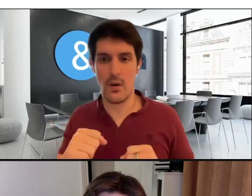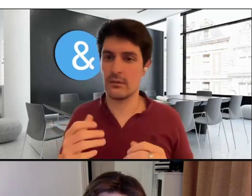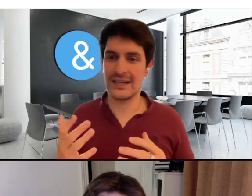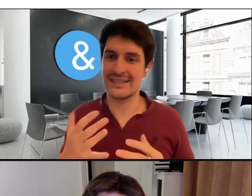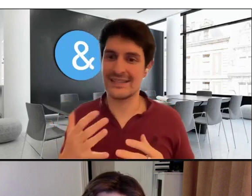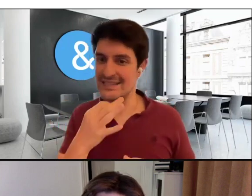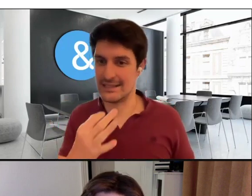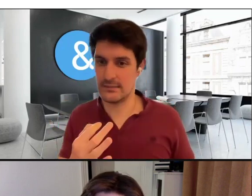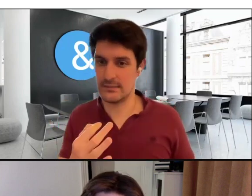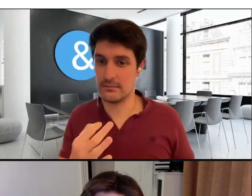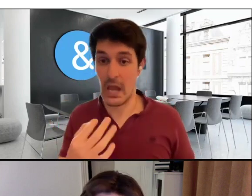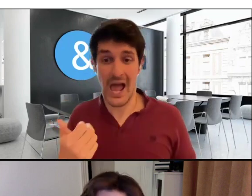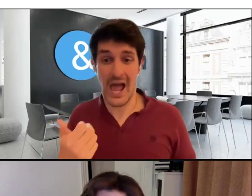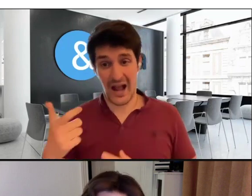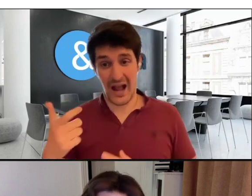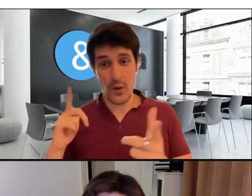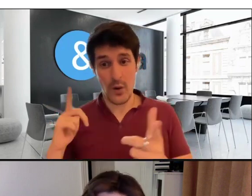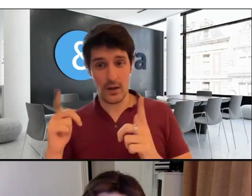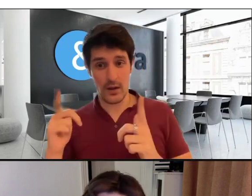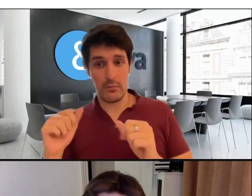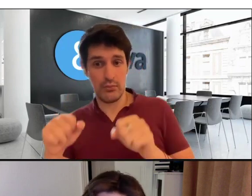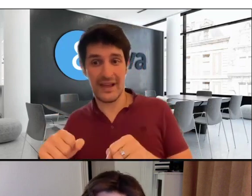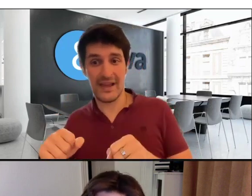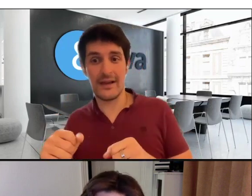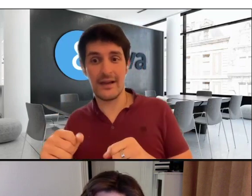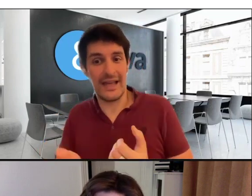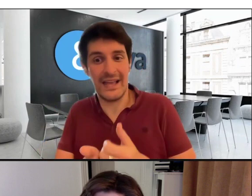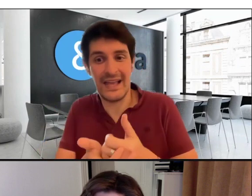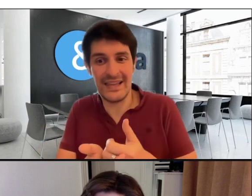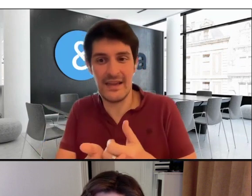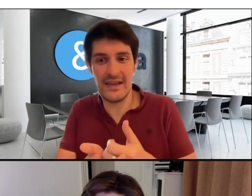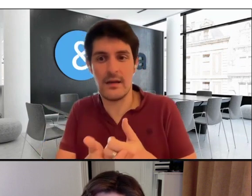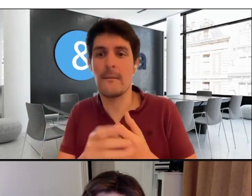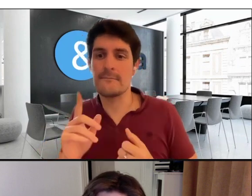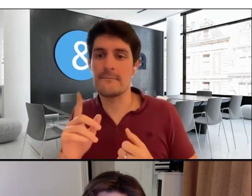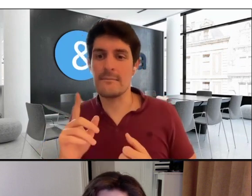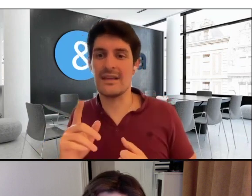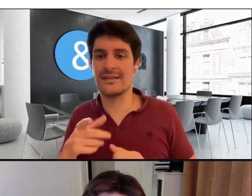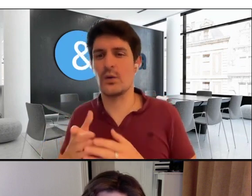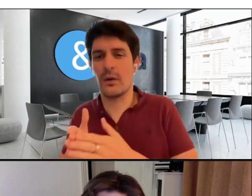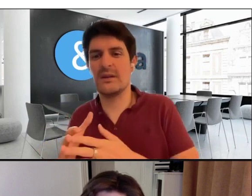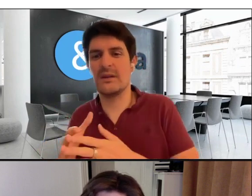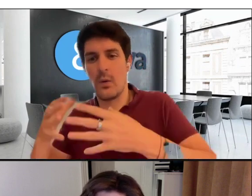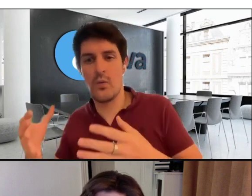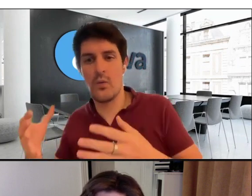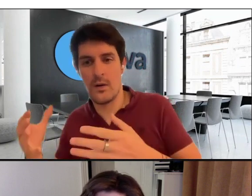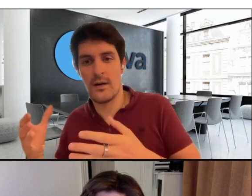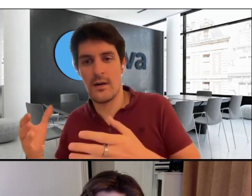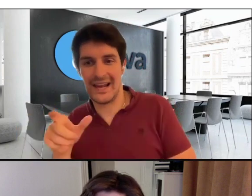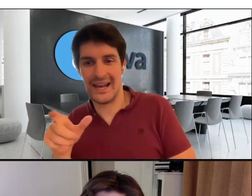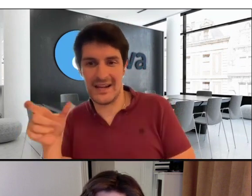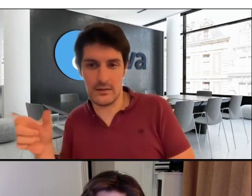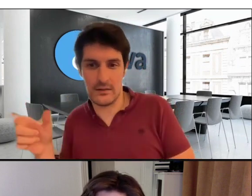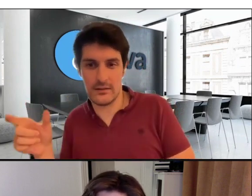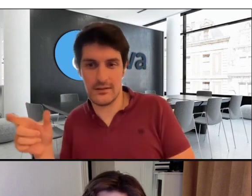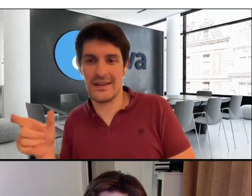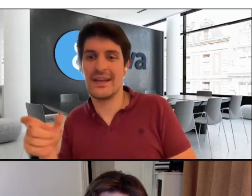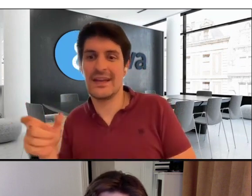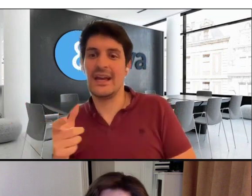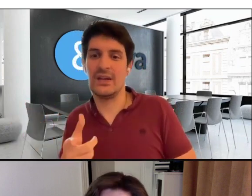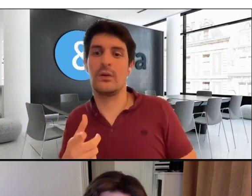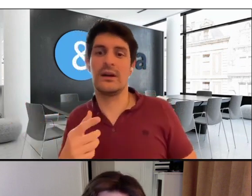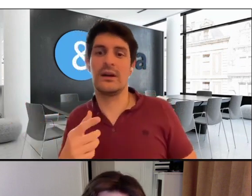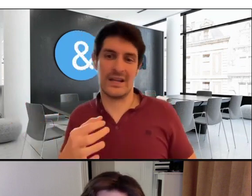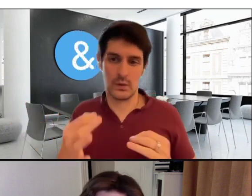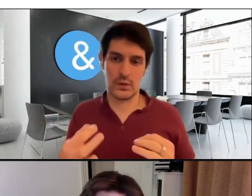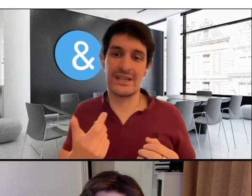qu'est-ce qui est dit. Un collègue pourrait aider, mais c'est demander beaucoup à quelqu'un. Et donc,